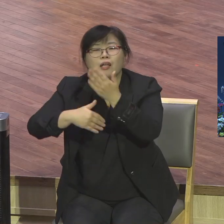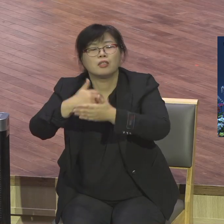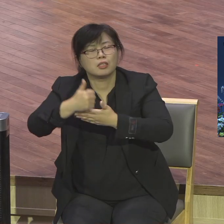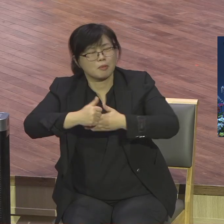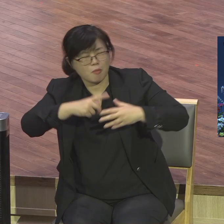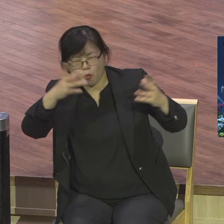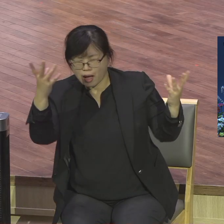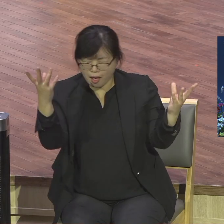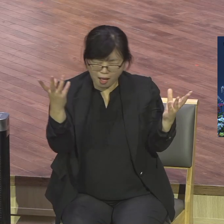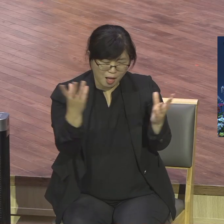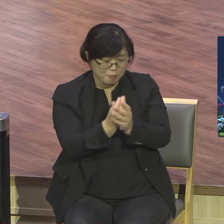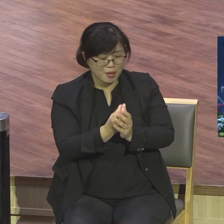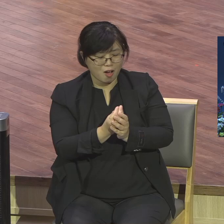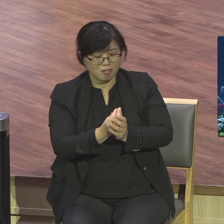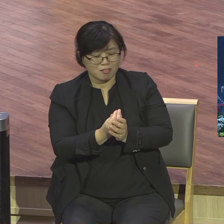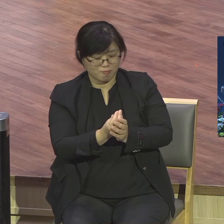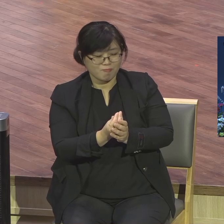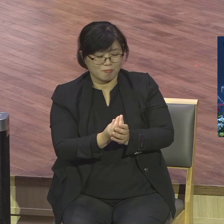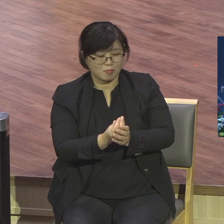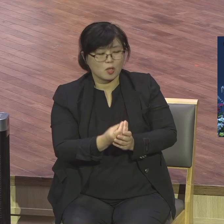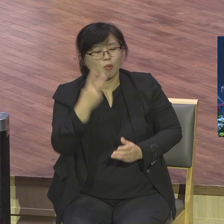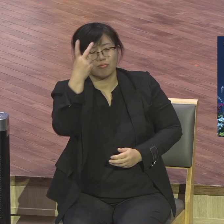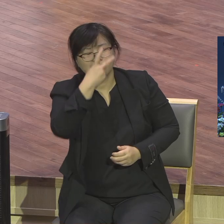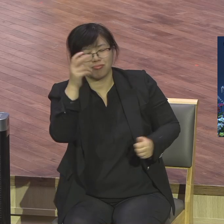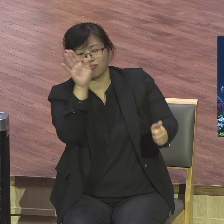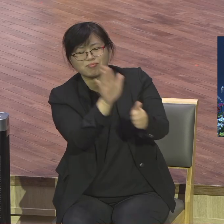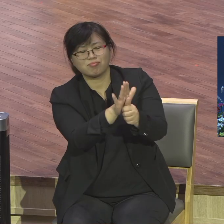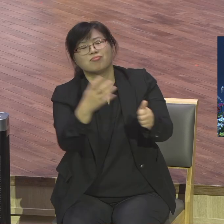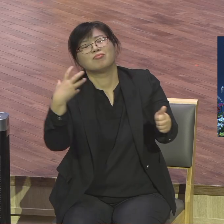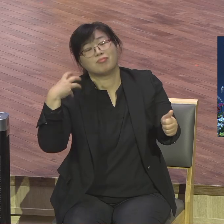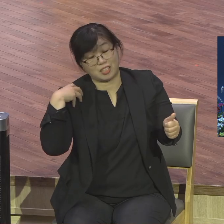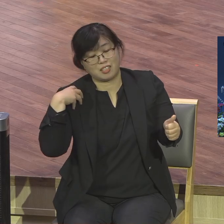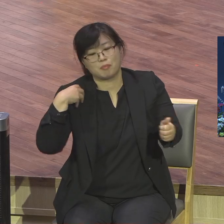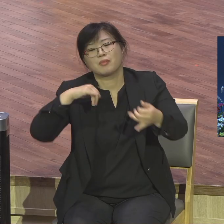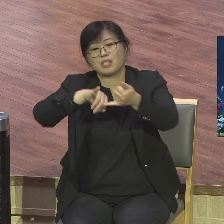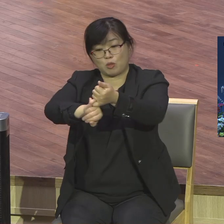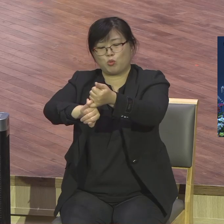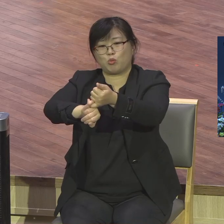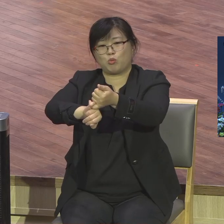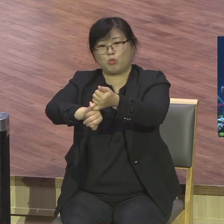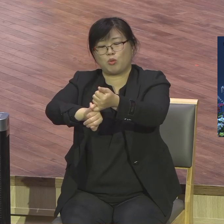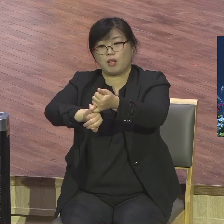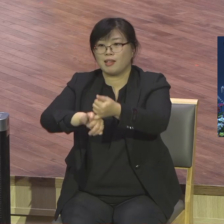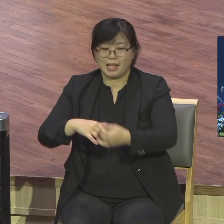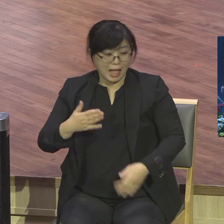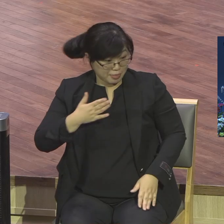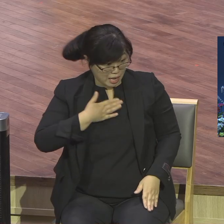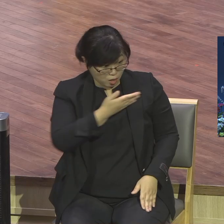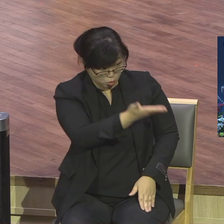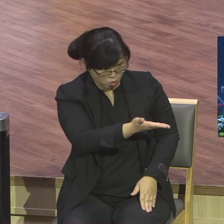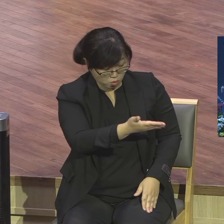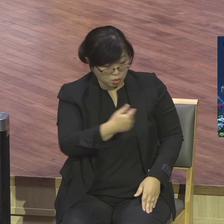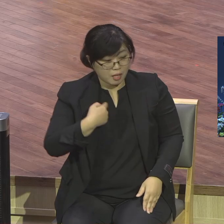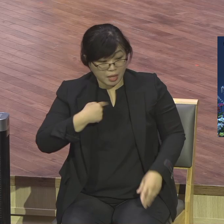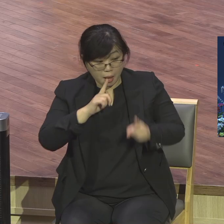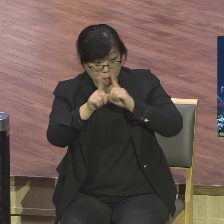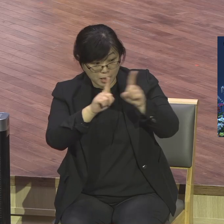책임져 주겠다는 그 말 책임져 주겠다 모든 것 다 책임져 주겠다 하나님 책임진다는데